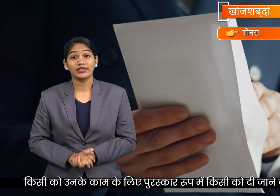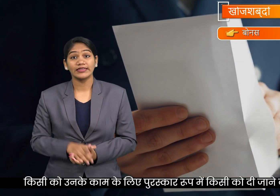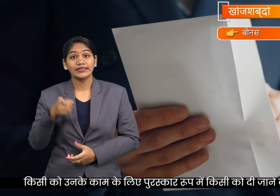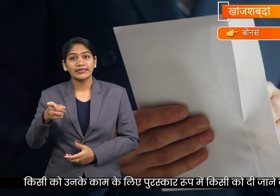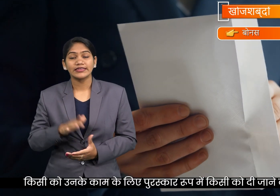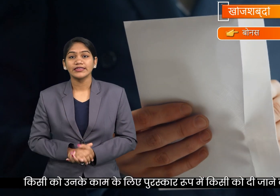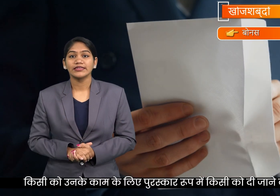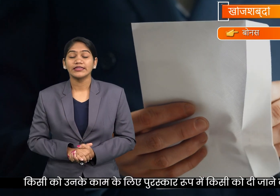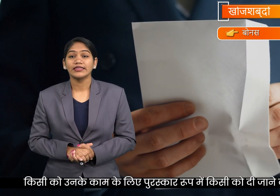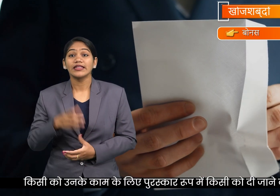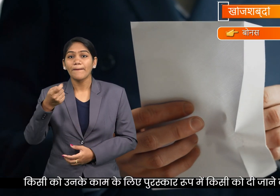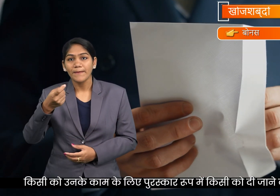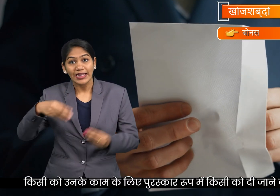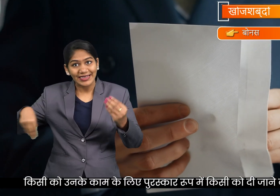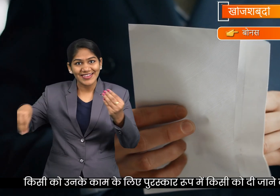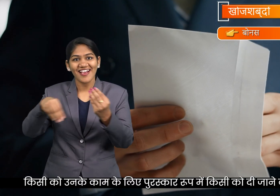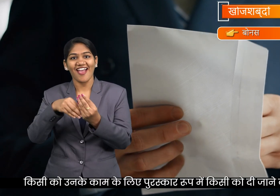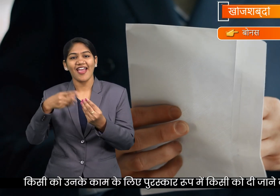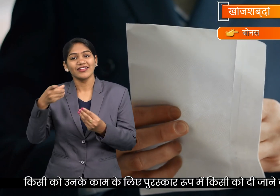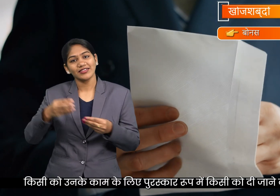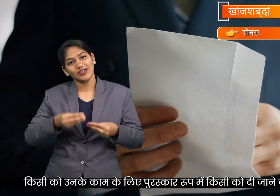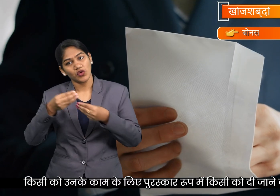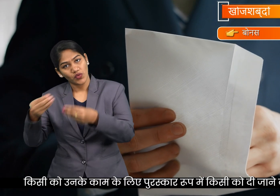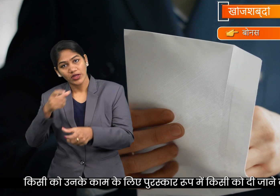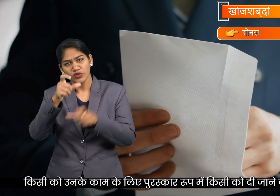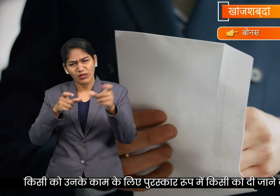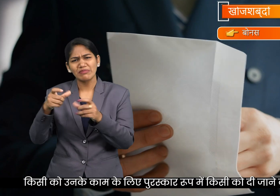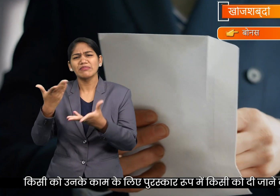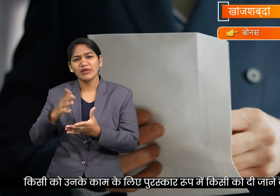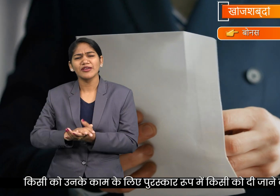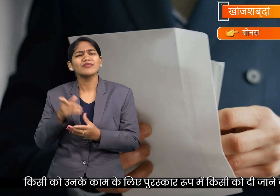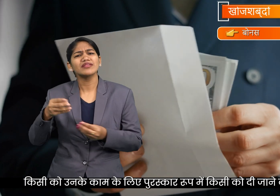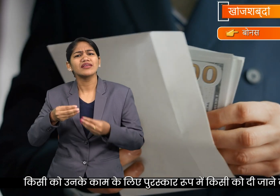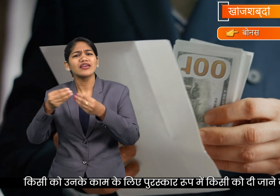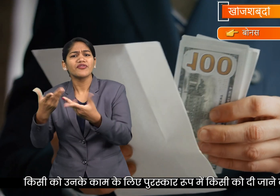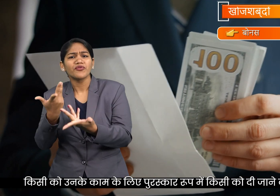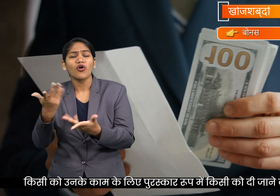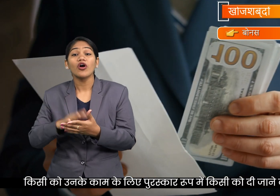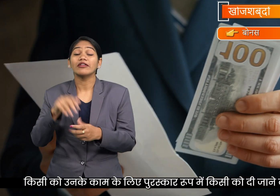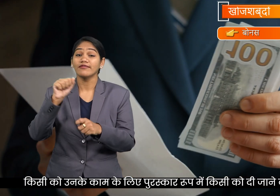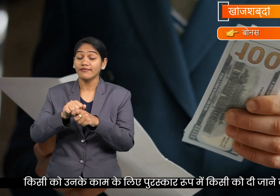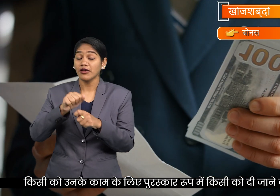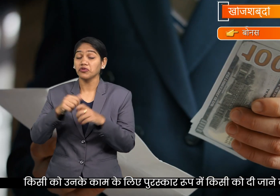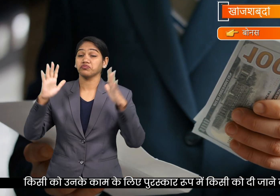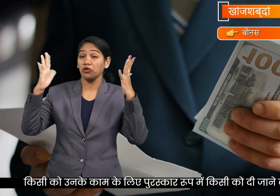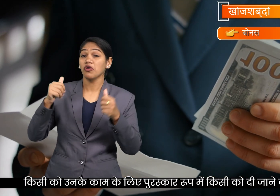किसी को उनके काम के लिए पुरस्कार रूप में किसी को दी जाने वाली अतिरिक्त राशि।